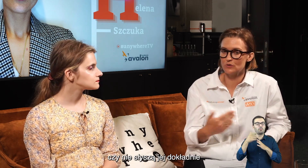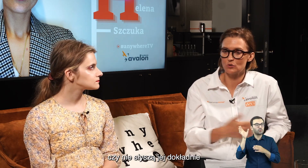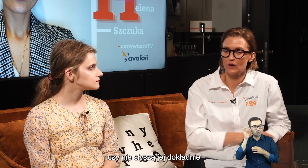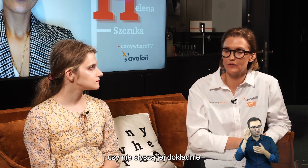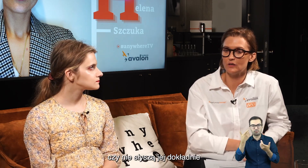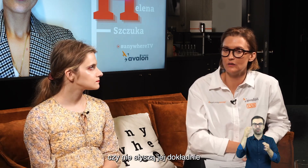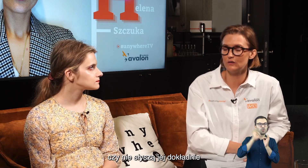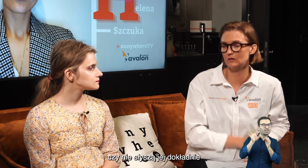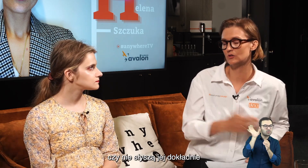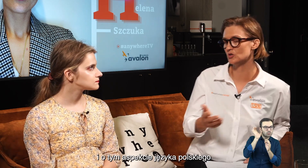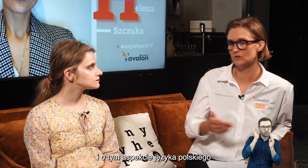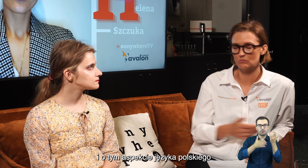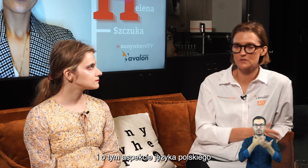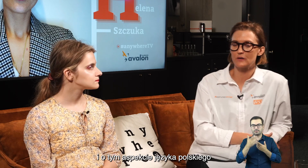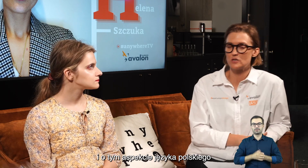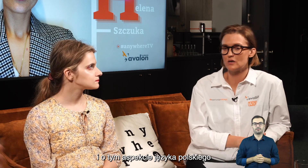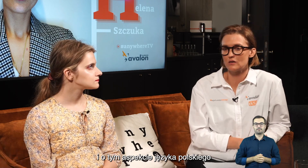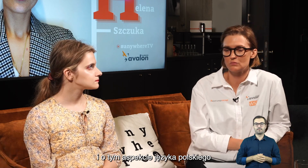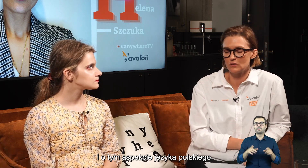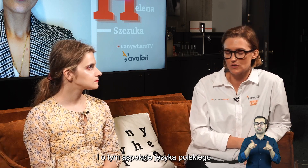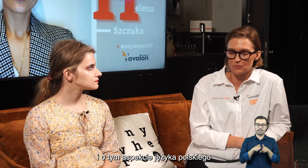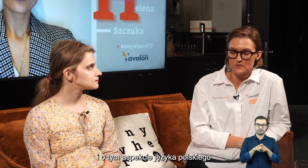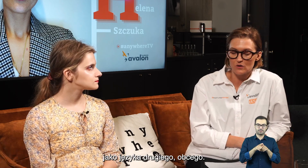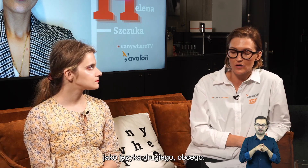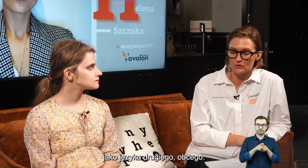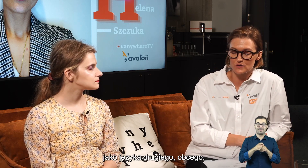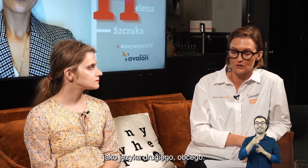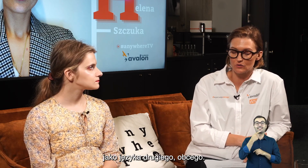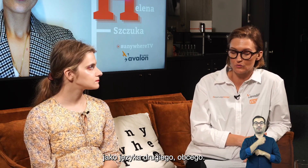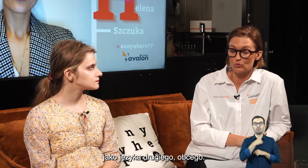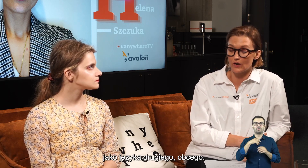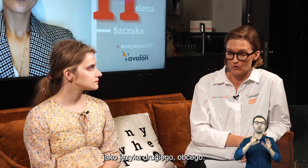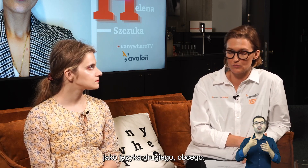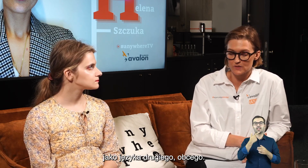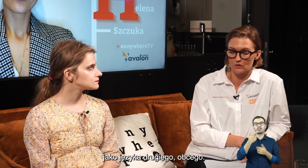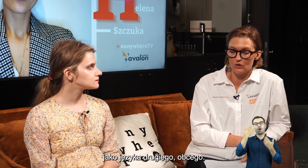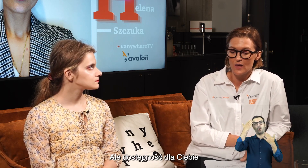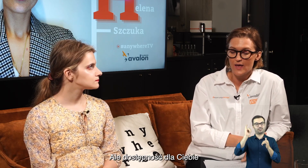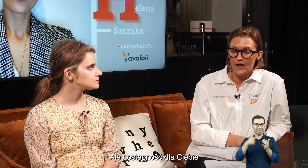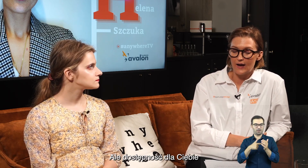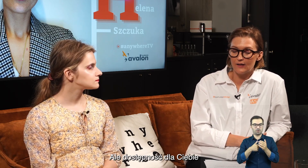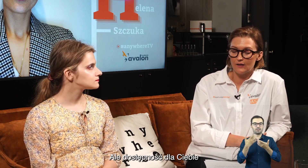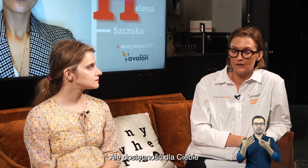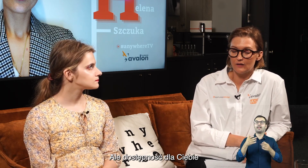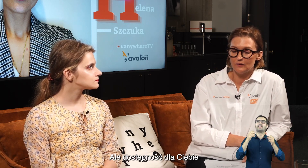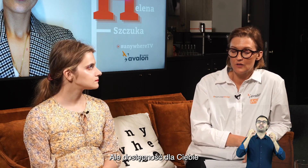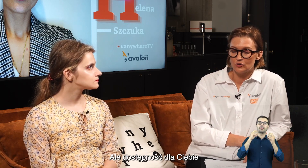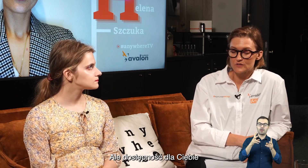słyszą jej dokładnie i też o tym aspekcie języka polskiego jako języka drugiego, obcego,